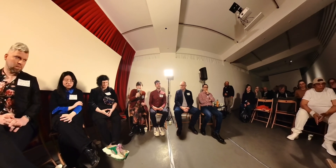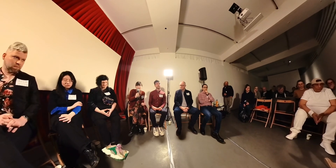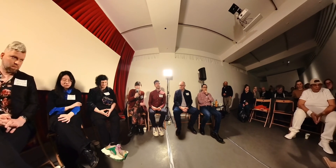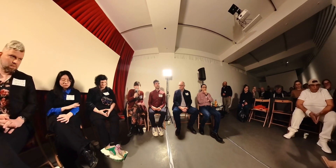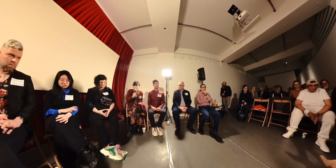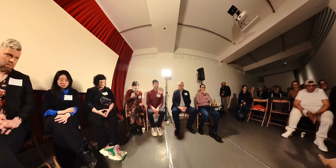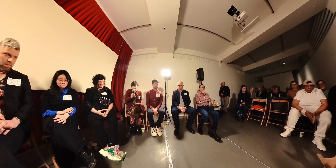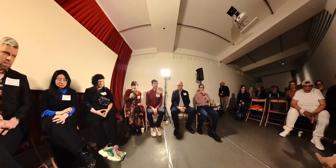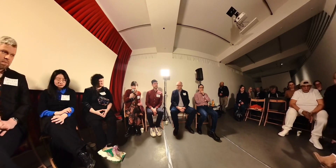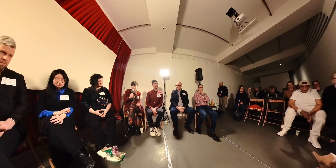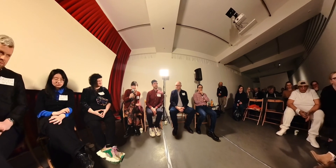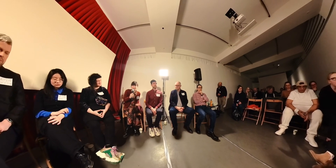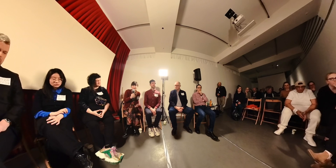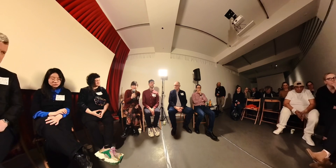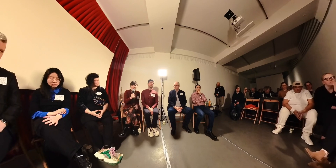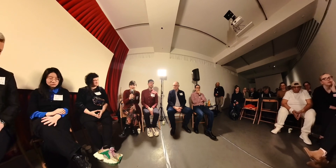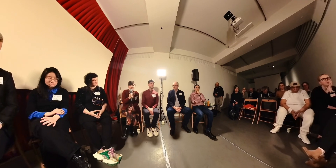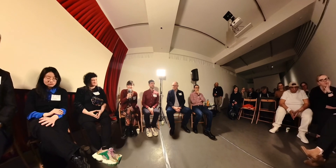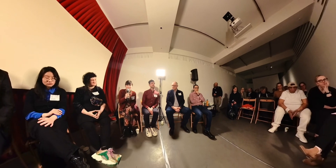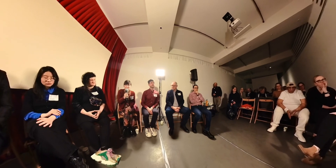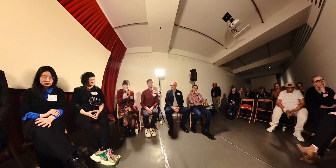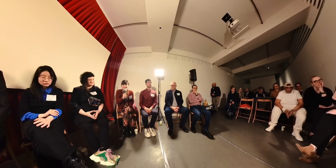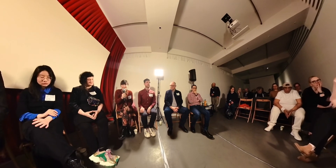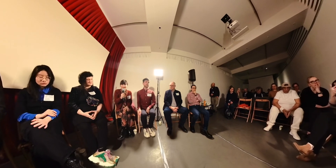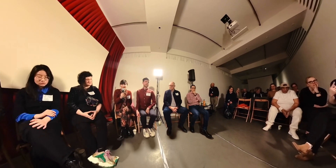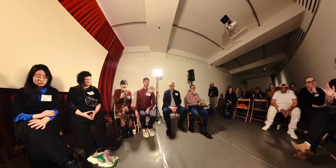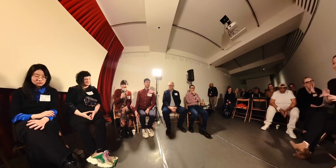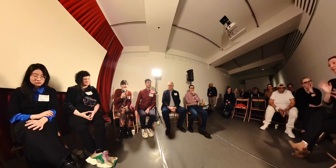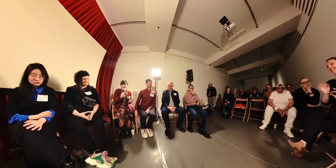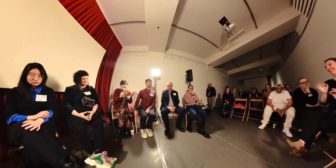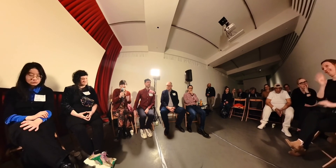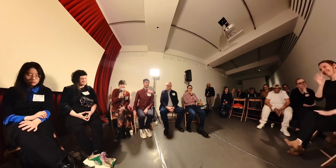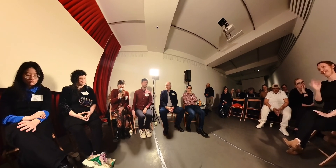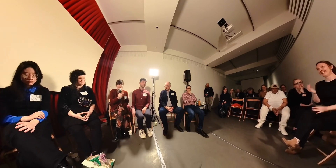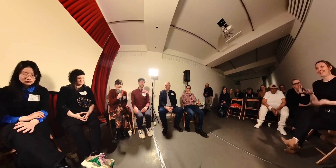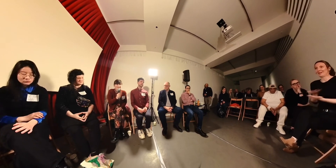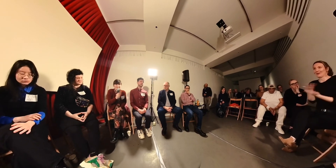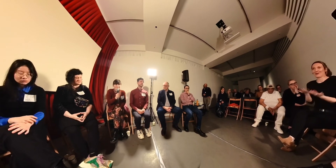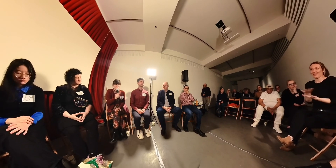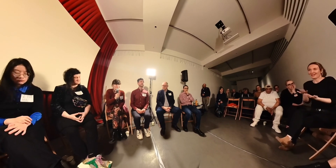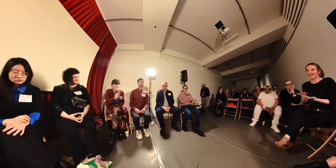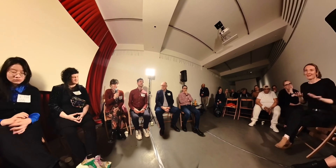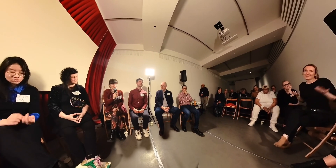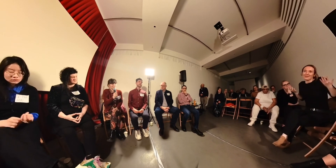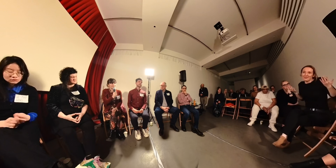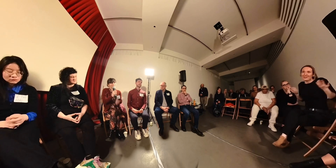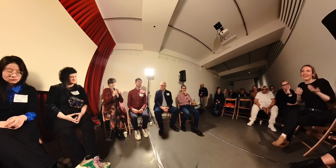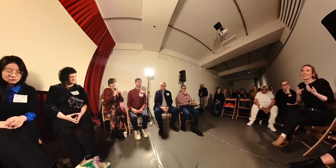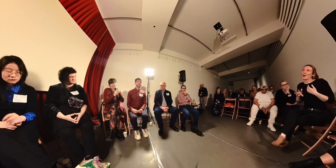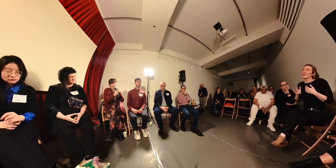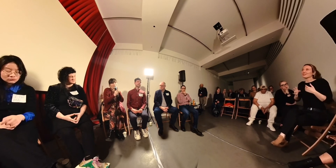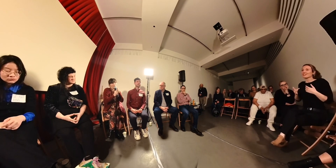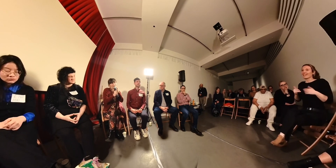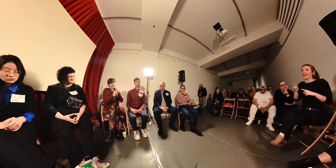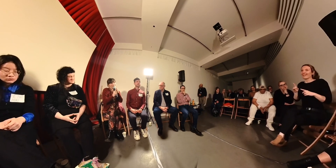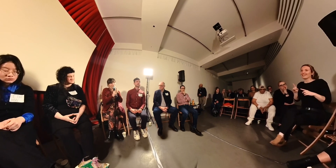vizuálních kanálech, jako došlo. A často to jsou jako humorné historky, ale může to působit